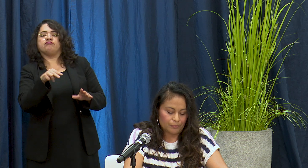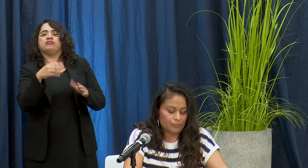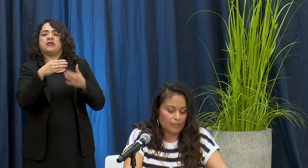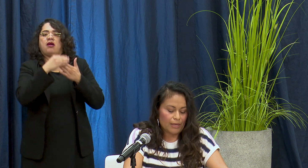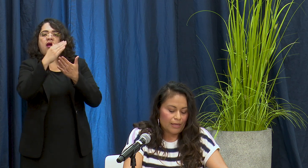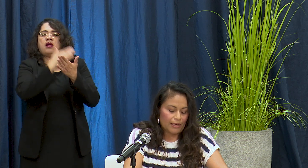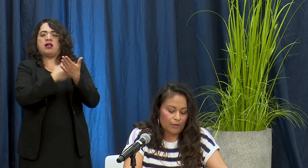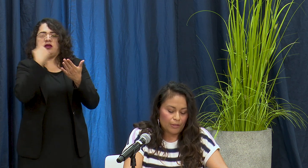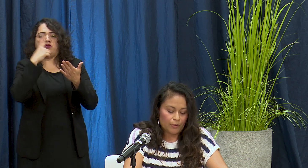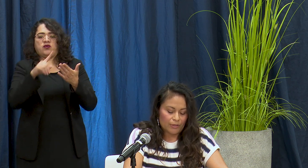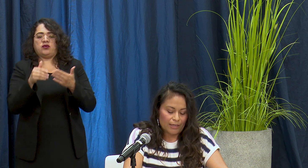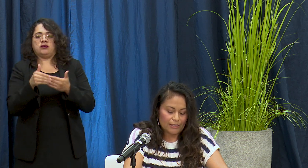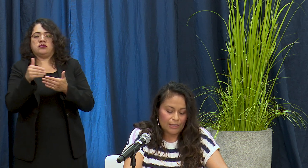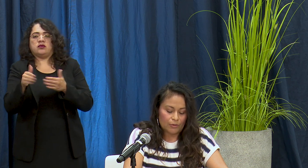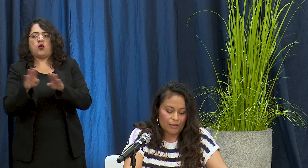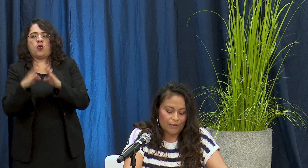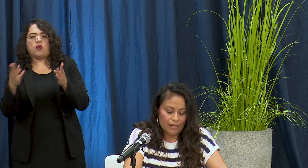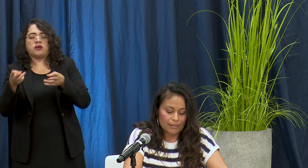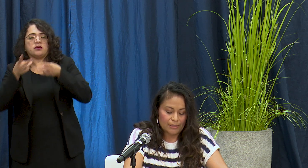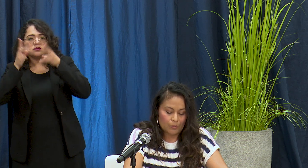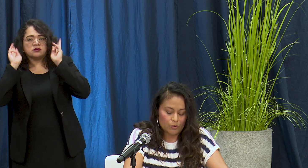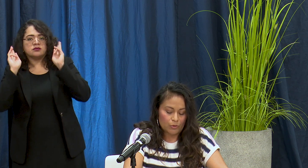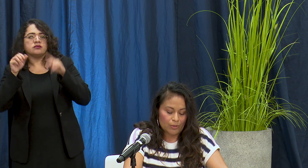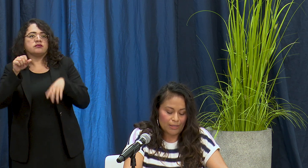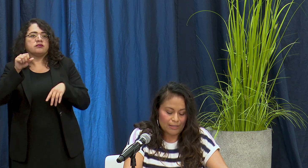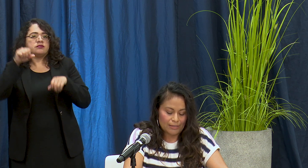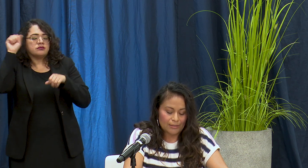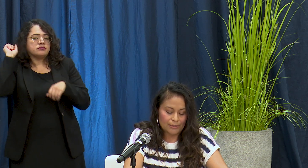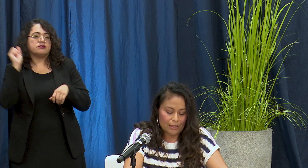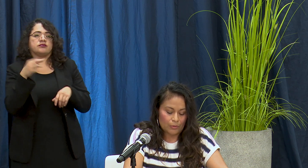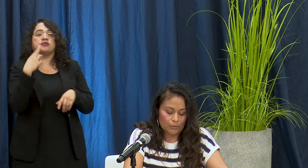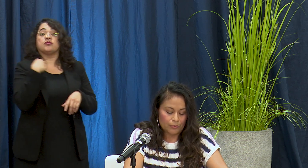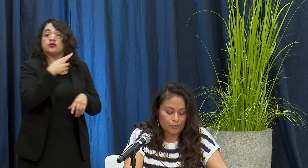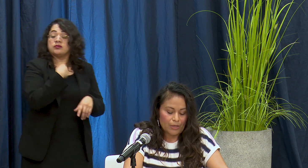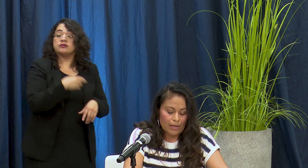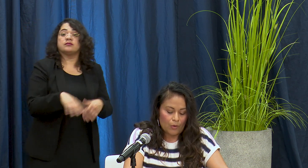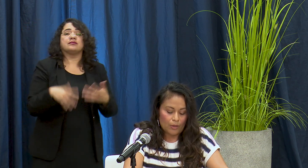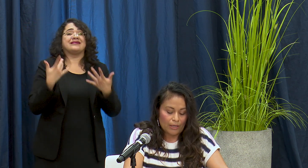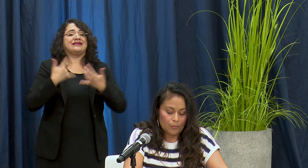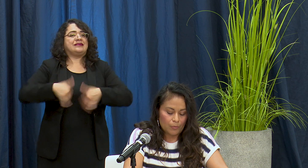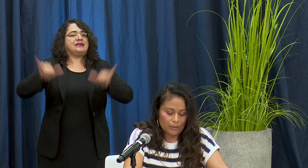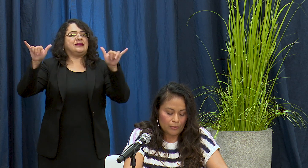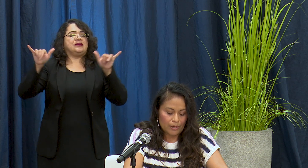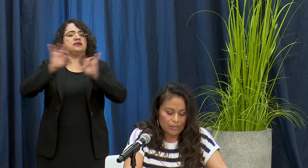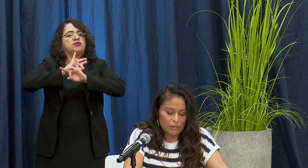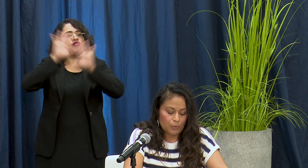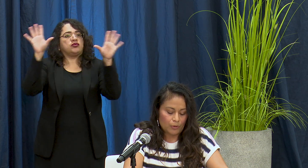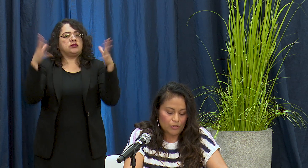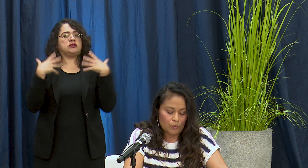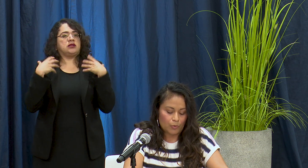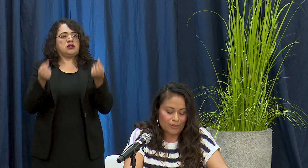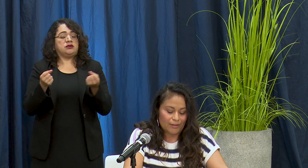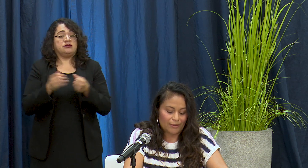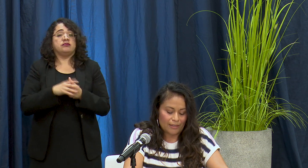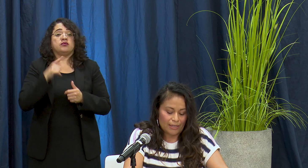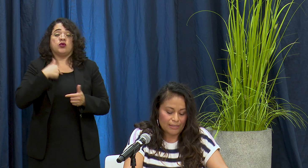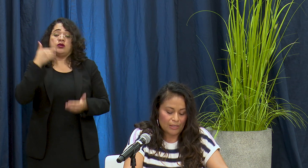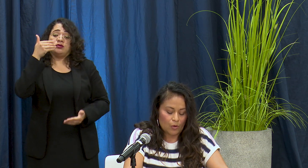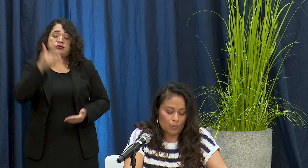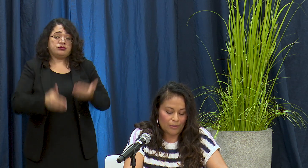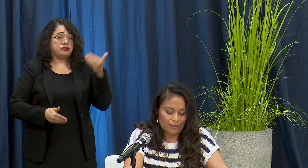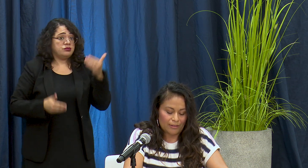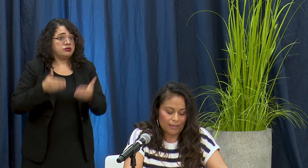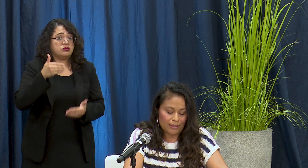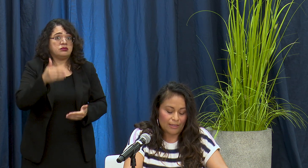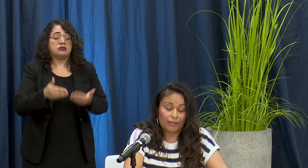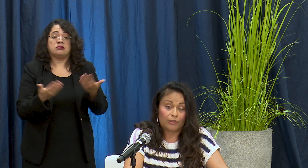www.longbeach.gov/COVID-19. Quiero recordarles que todavía estamos en una crisis de salud. En cualquier momento, este progreso puede detenerse